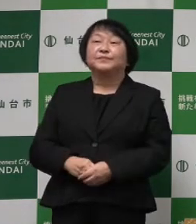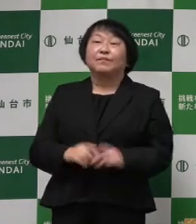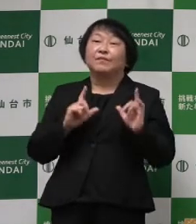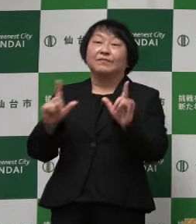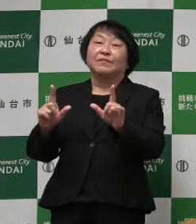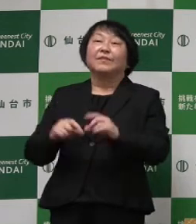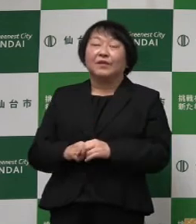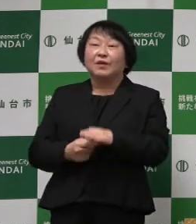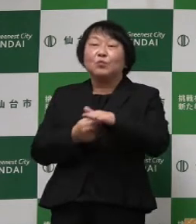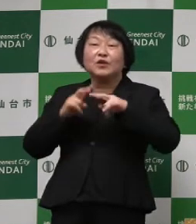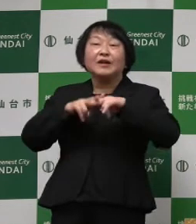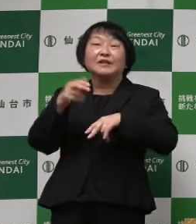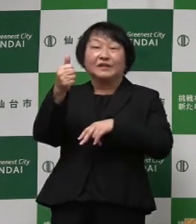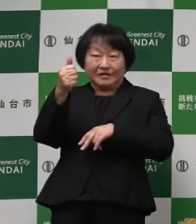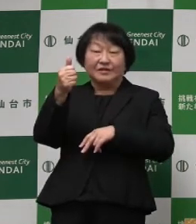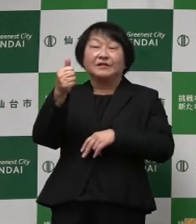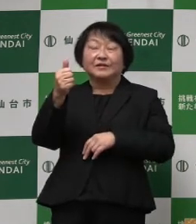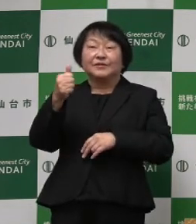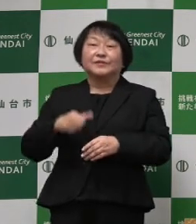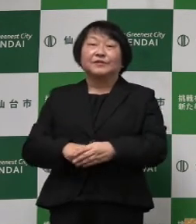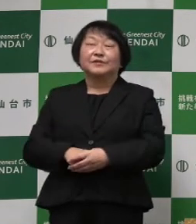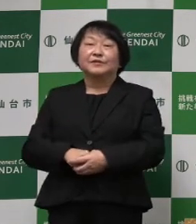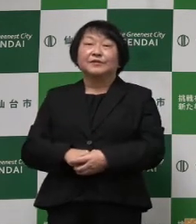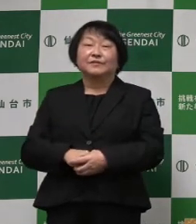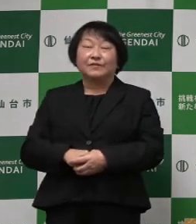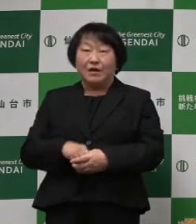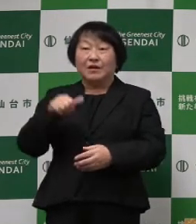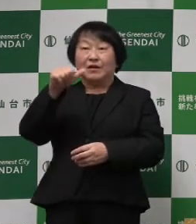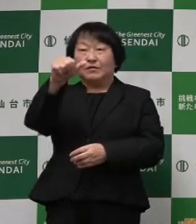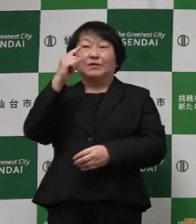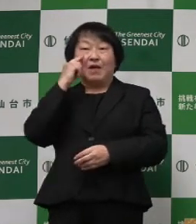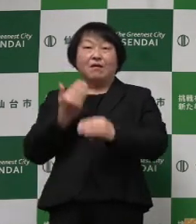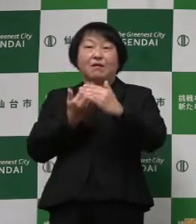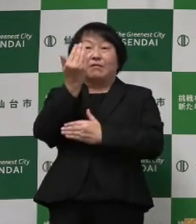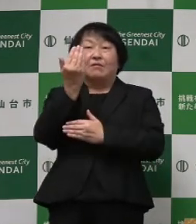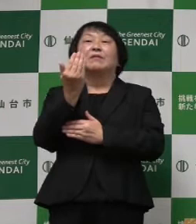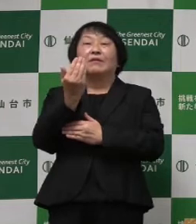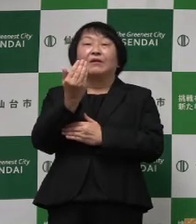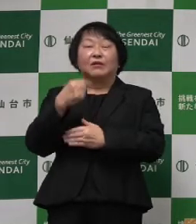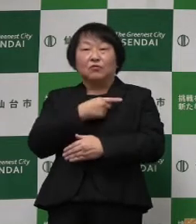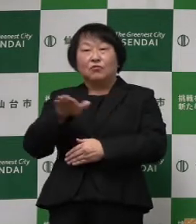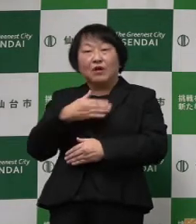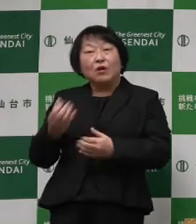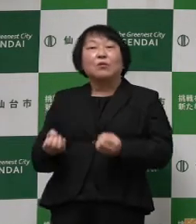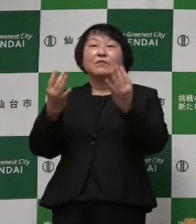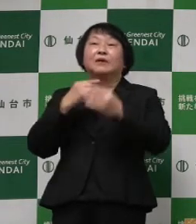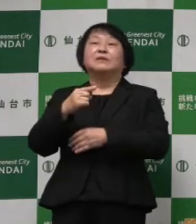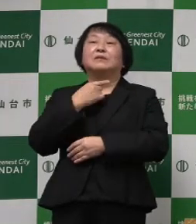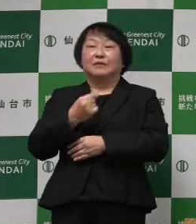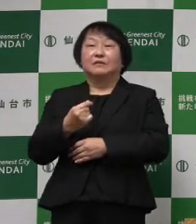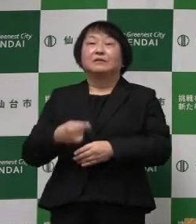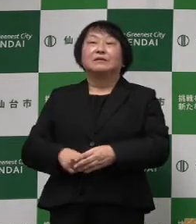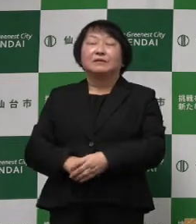村井知事におかれましては5選を果たされたこと、心からお祝い申し上げたいと思